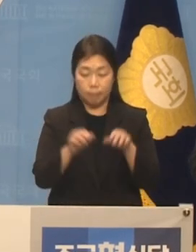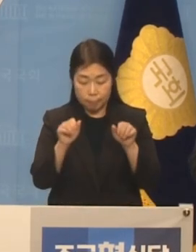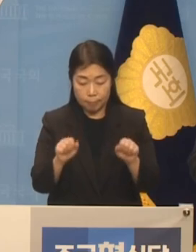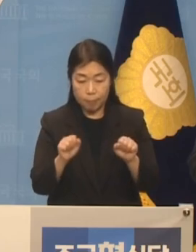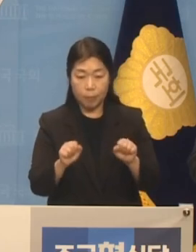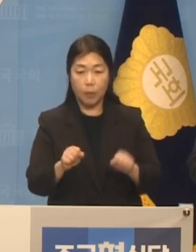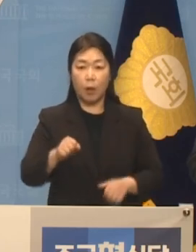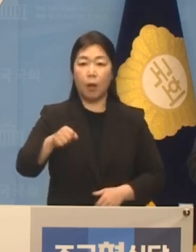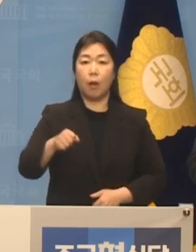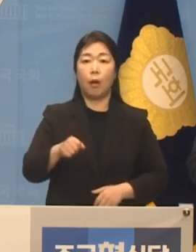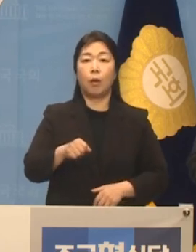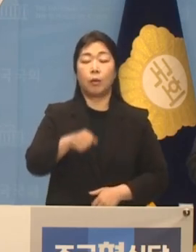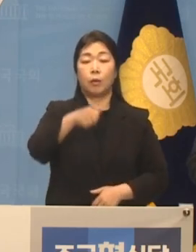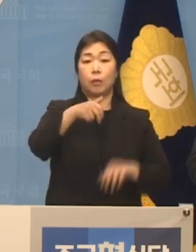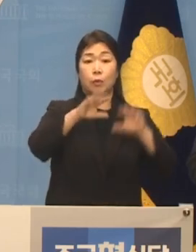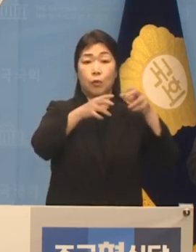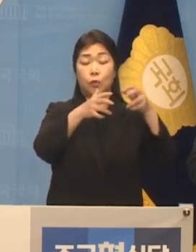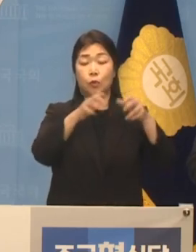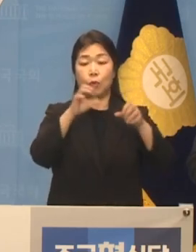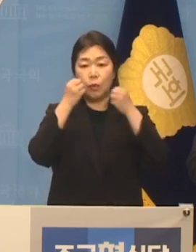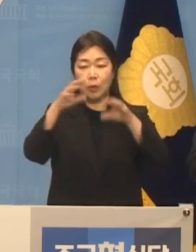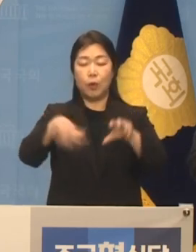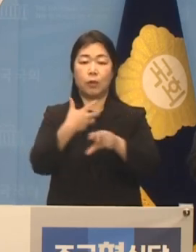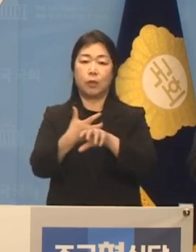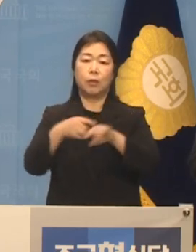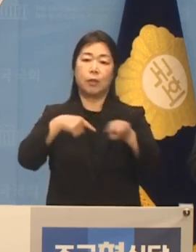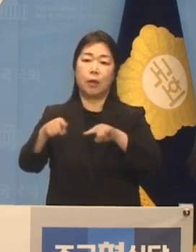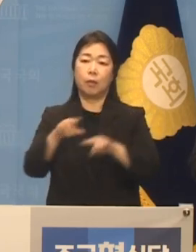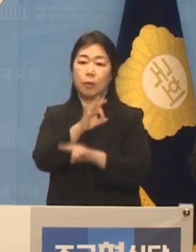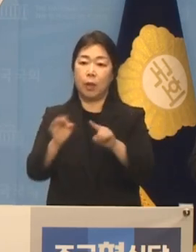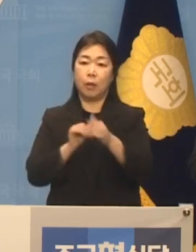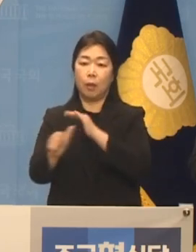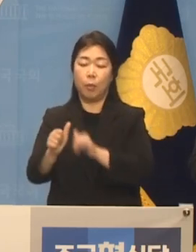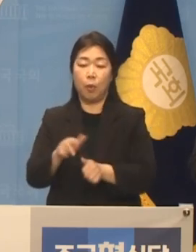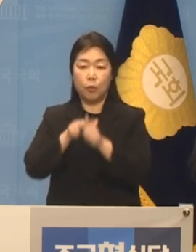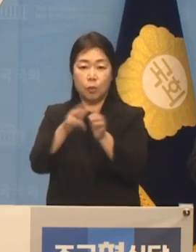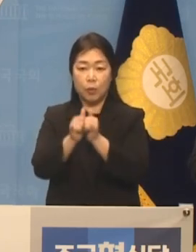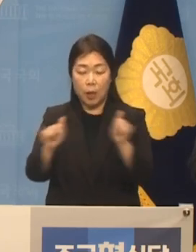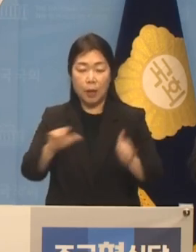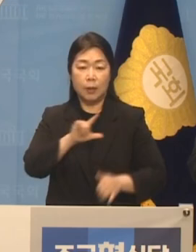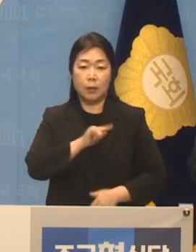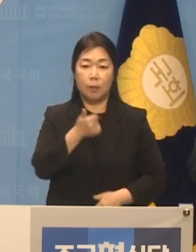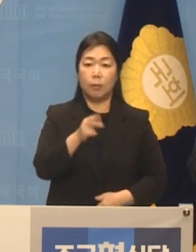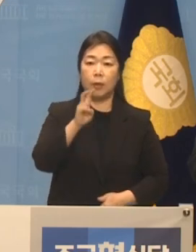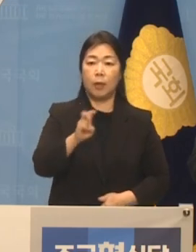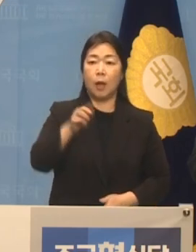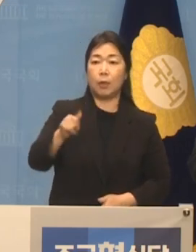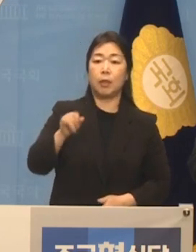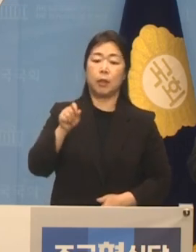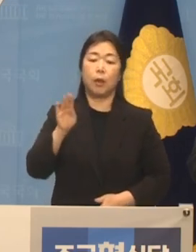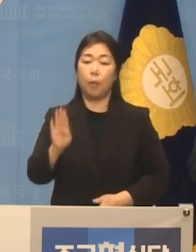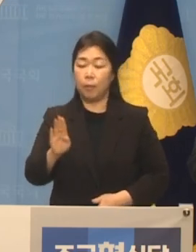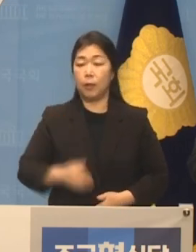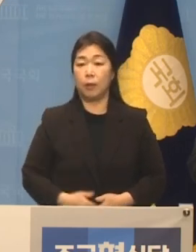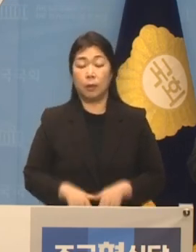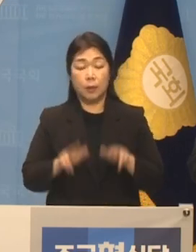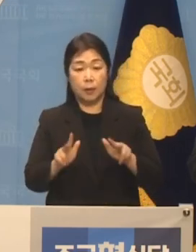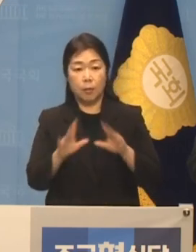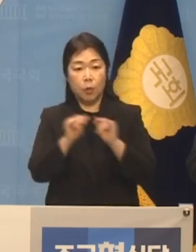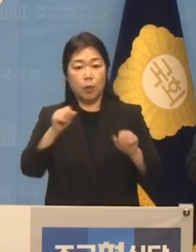안녕하십니까. 조국혁신당 비례대표 후보로 출마한 남기엽입니다. 현재 토지자유연구소